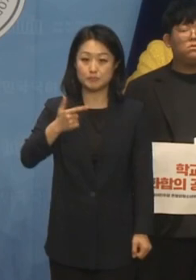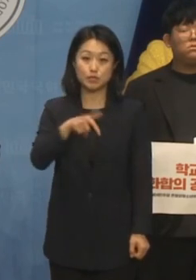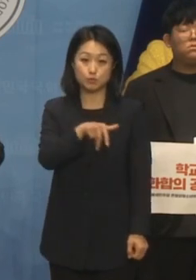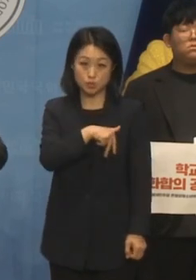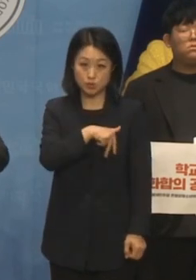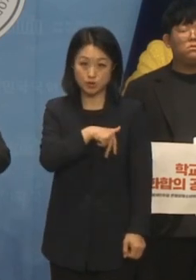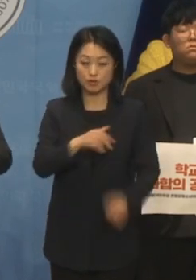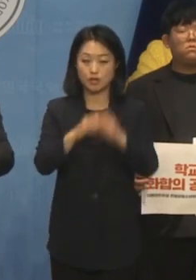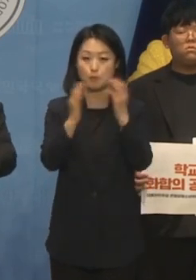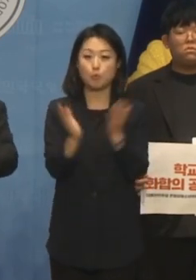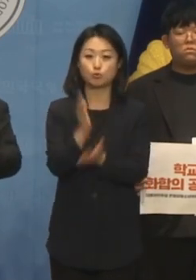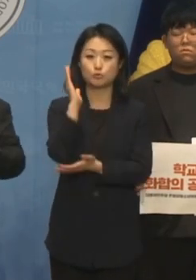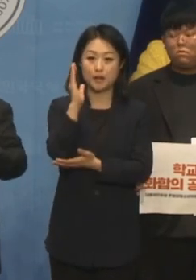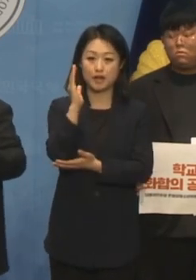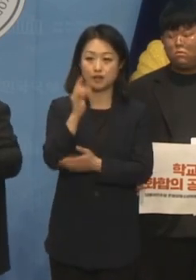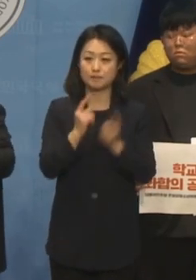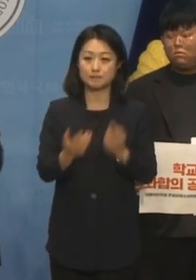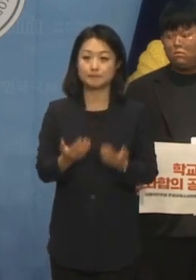있겠습니다.